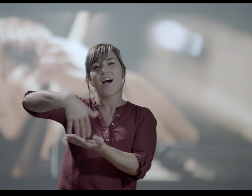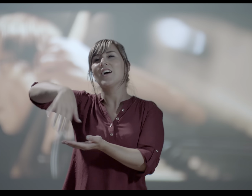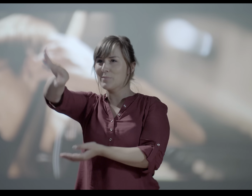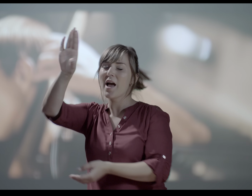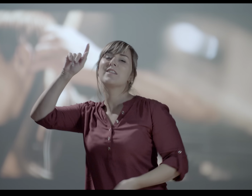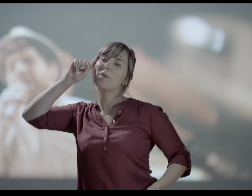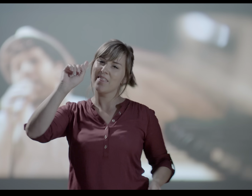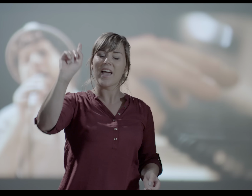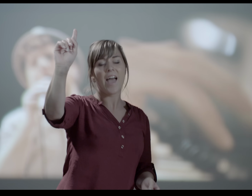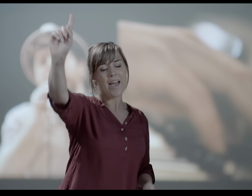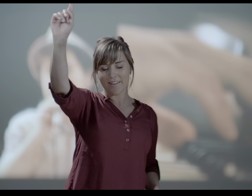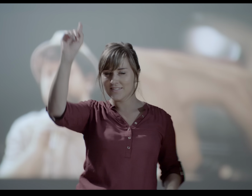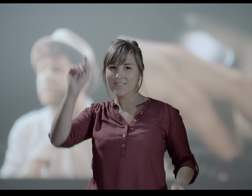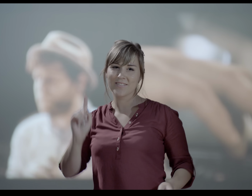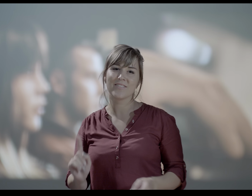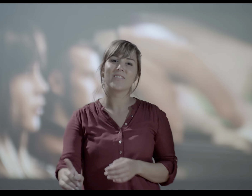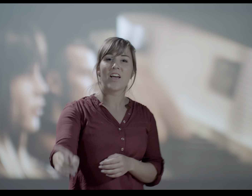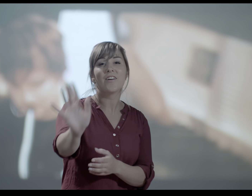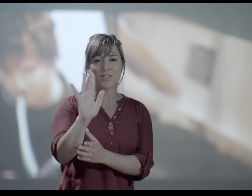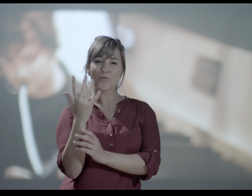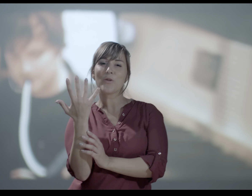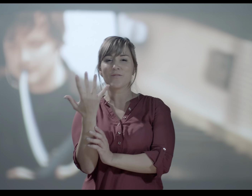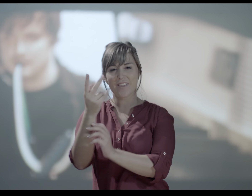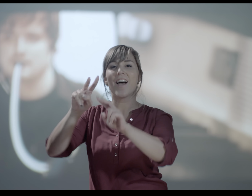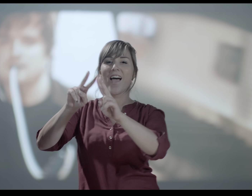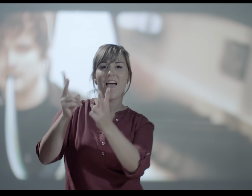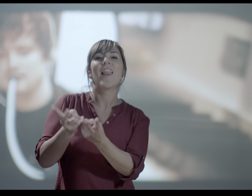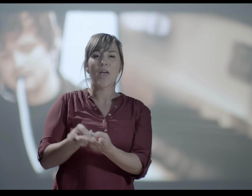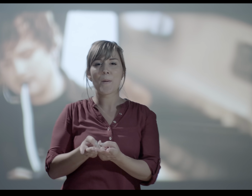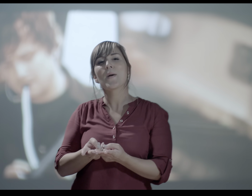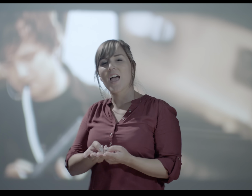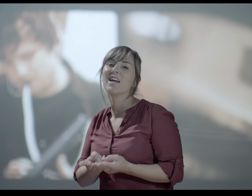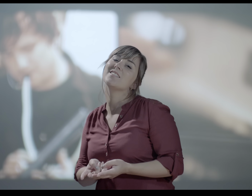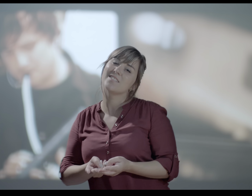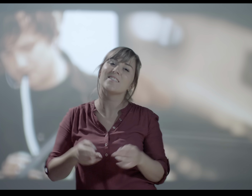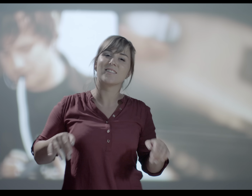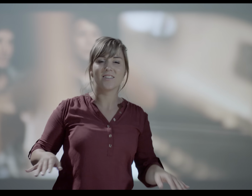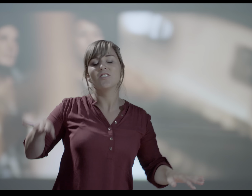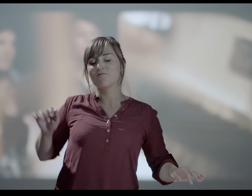Das März, man denkt Das fünfte Element